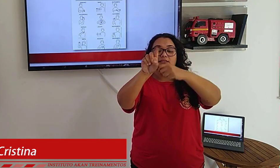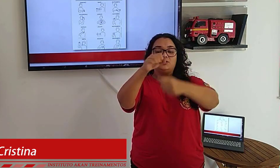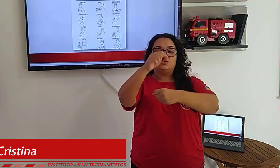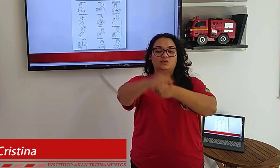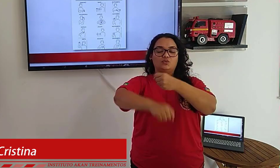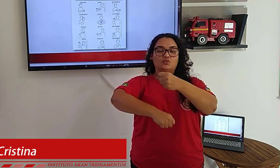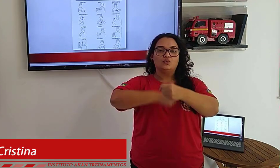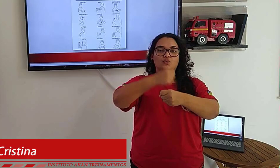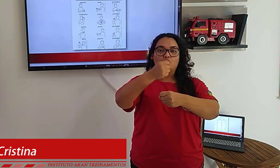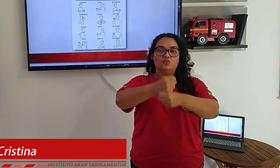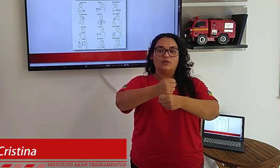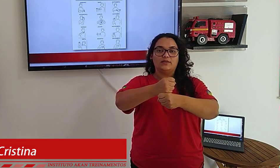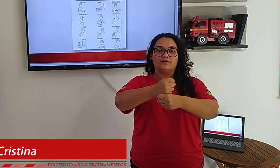meses do ano.